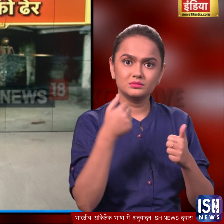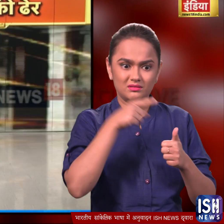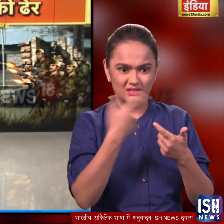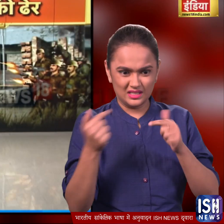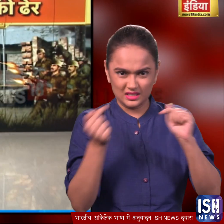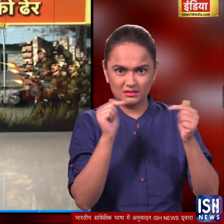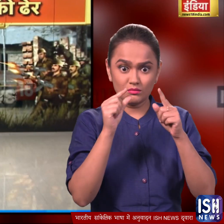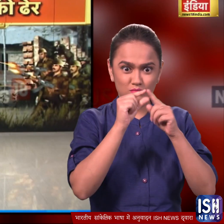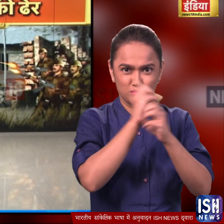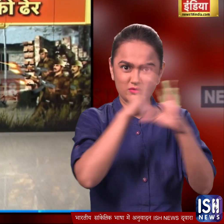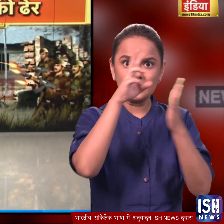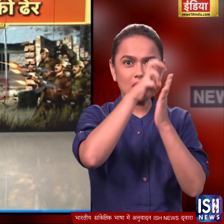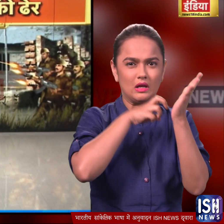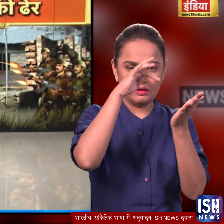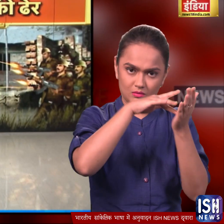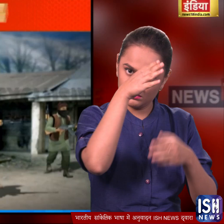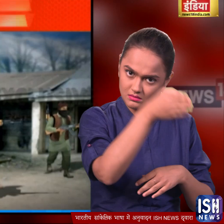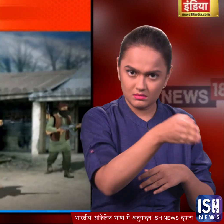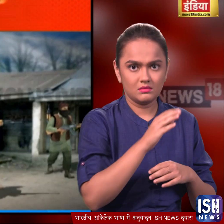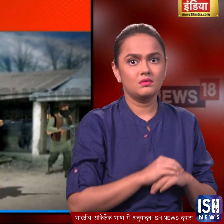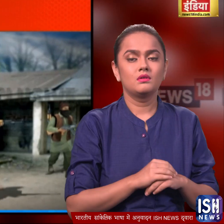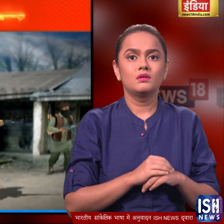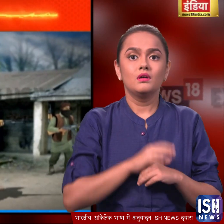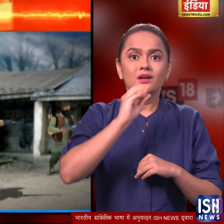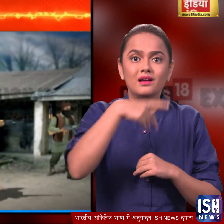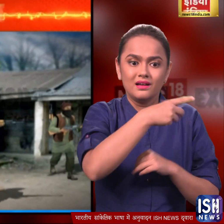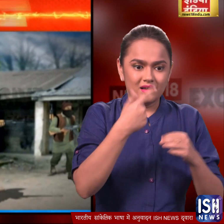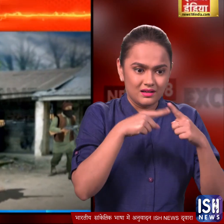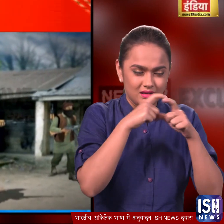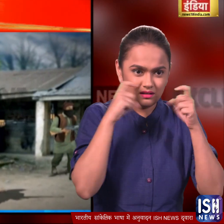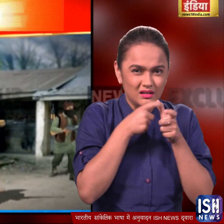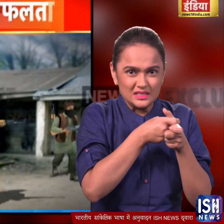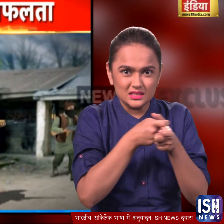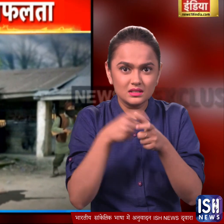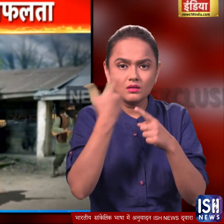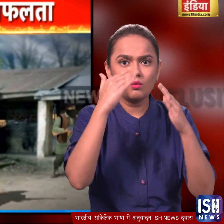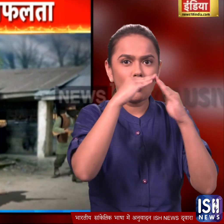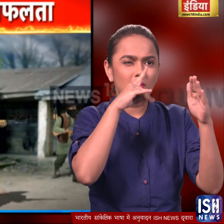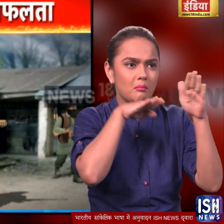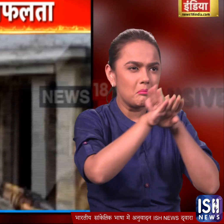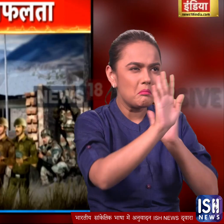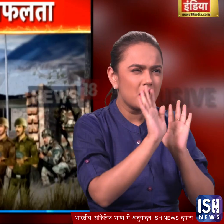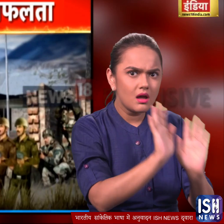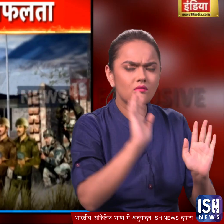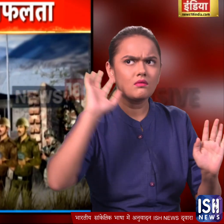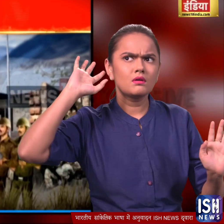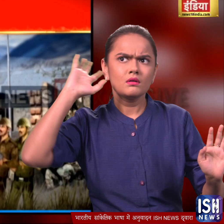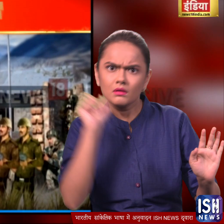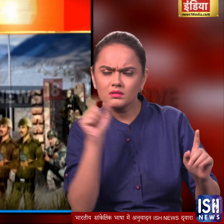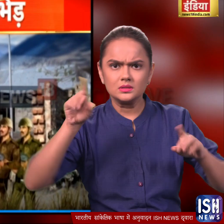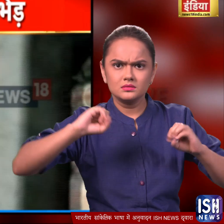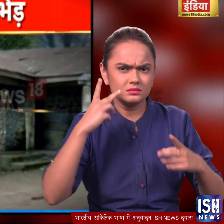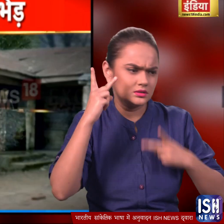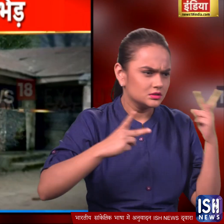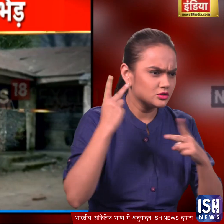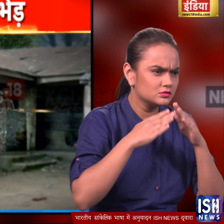से यह मुठभेड़ पुलवामा के एक गांव में हुई, जहां आतंकियों के एक मकान में छिपे होने की जानकारी मिलने के बाद सुरक्षा बल ने सर्च